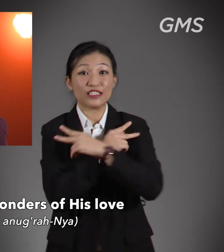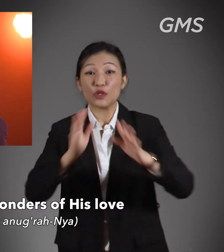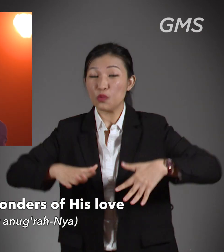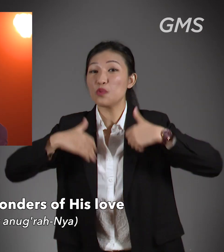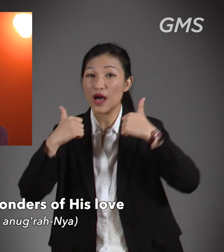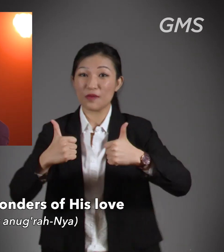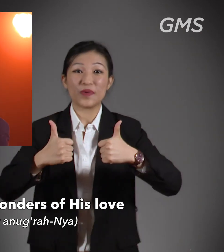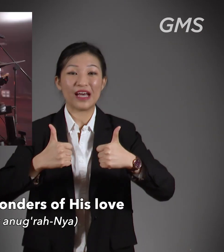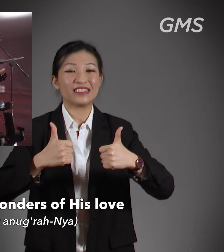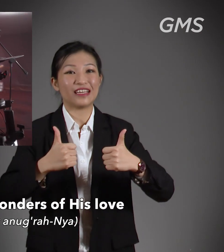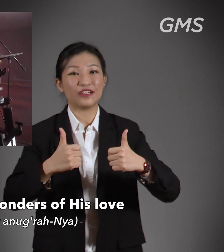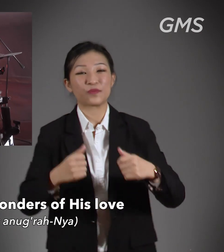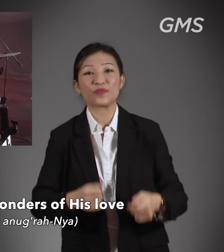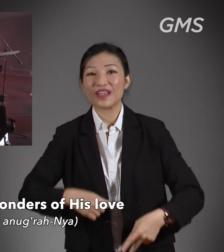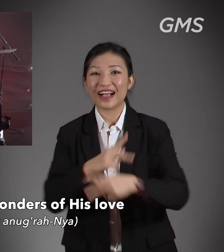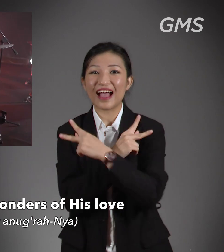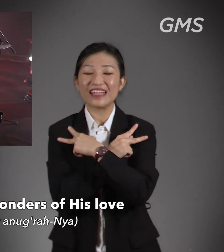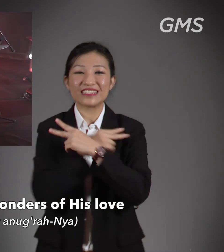and wonders